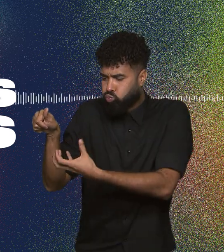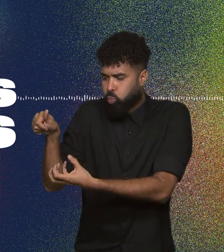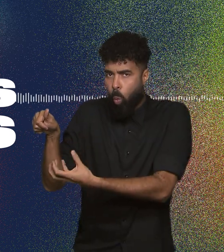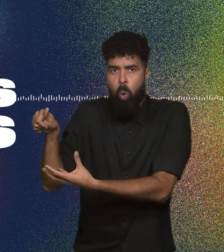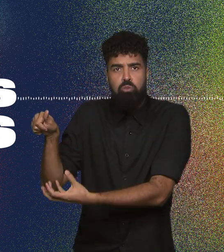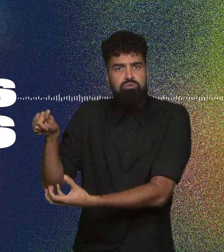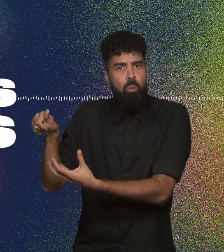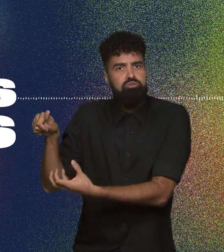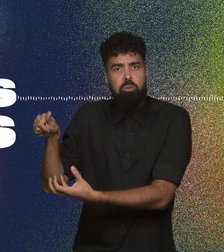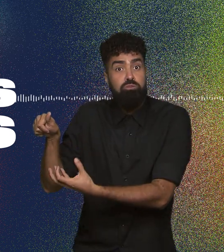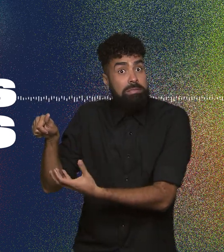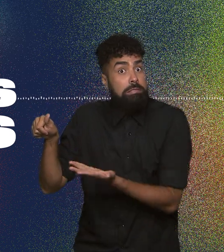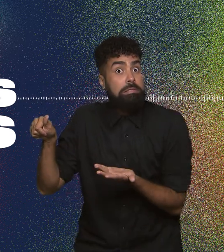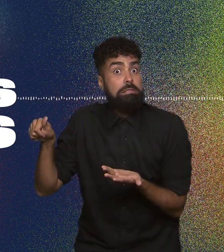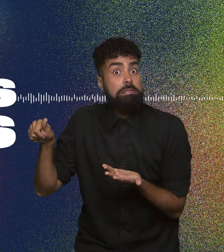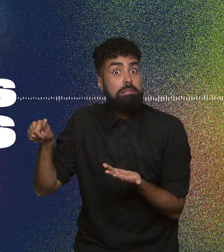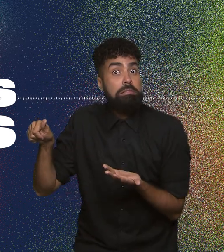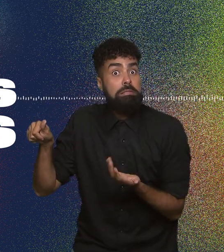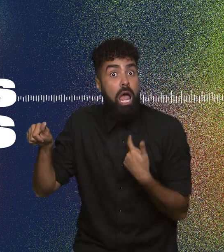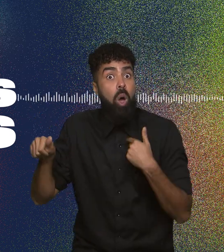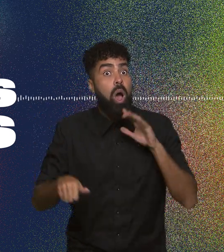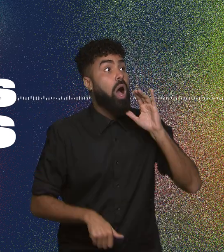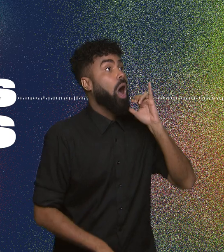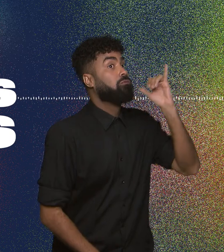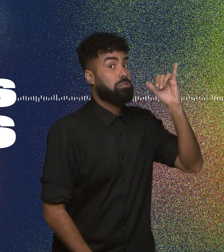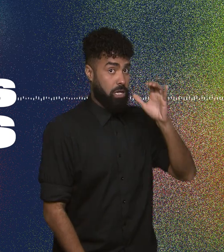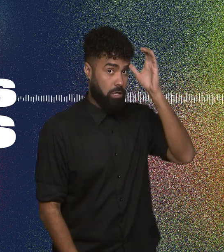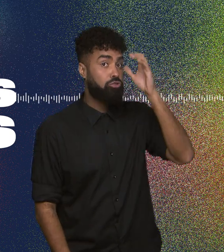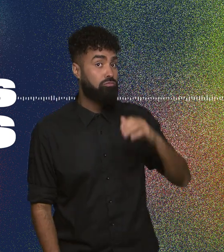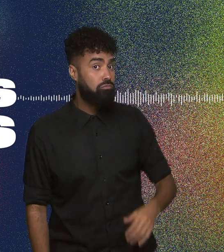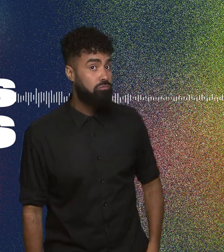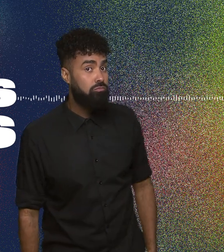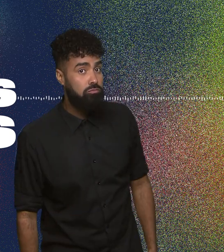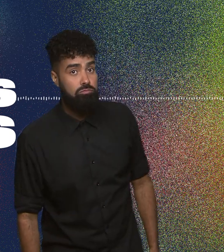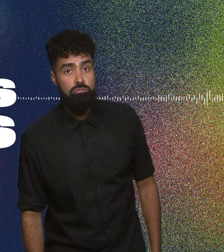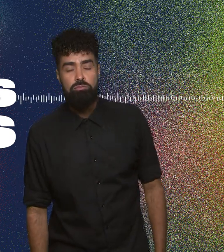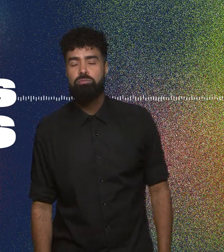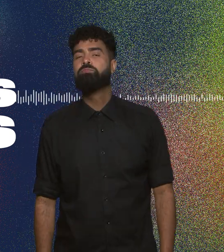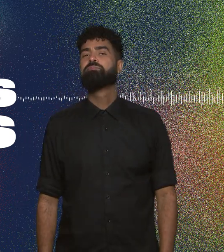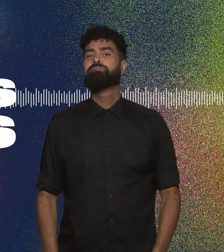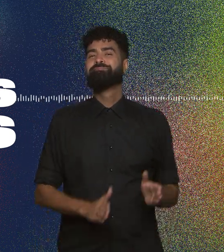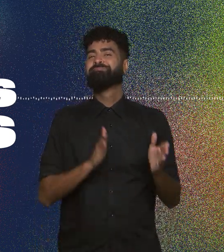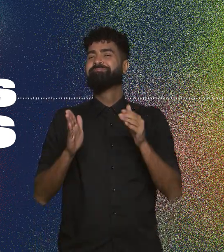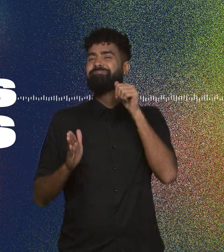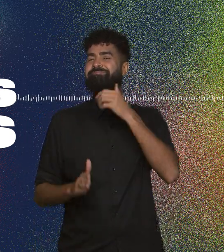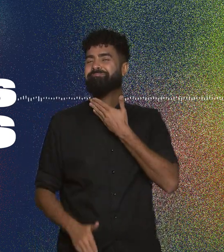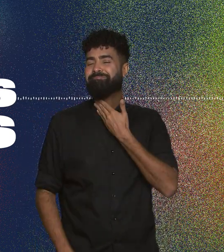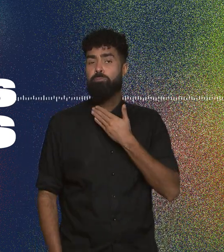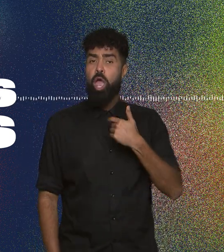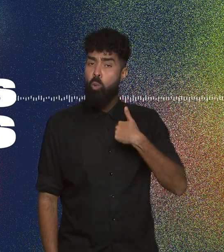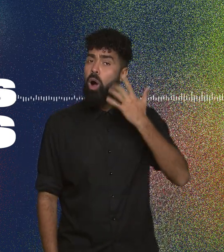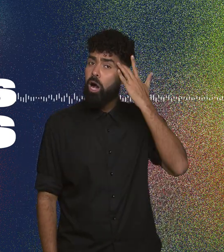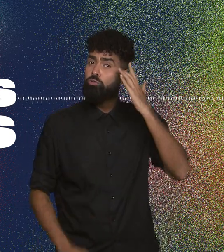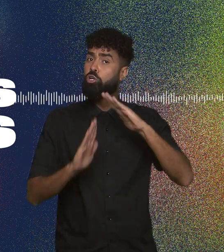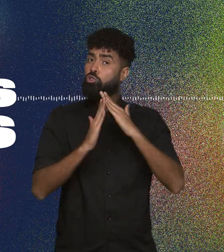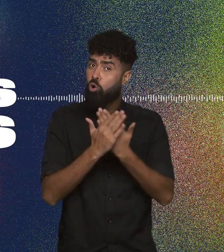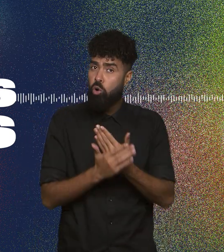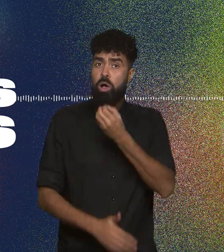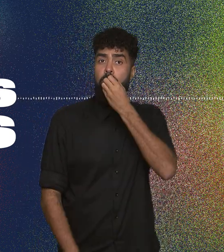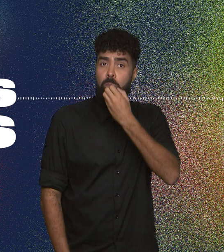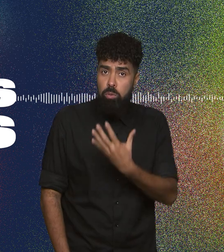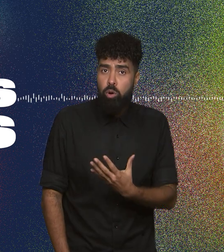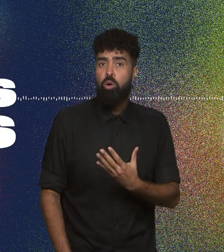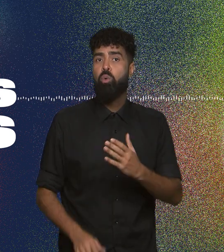não dava pra descer, aí eu falei junto com a tia também. Eu acho que na escola ia ser bom, mas também não só